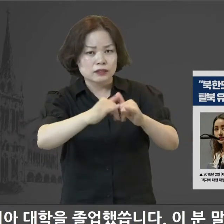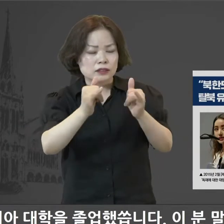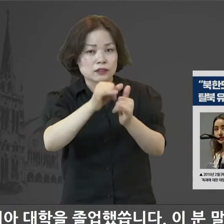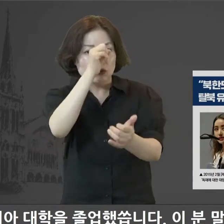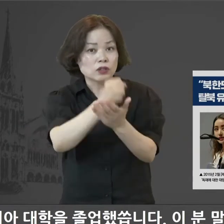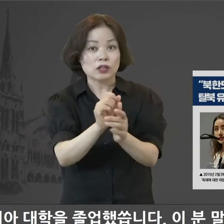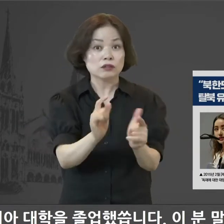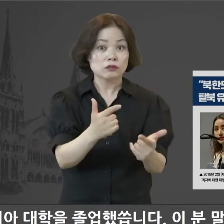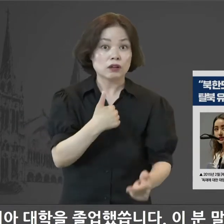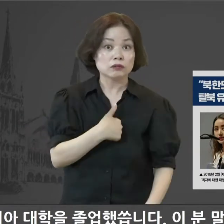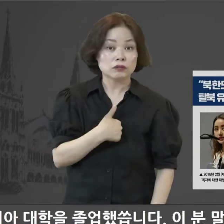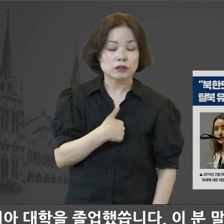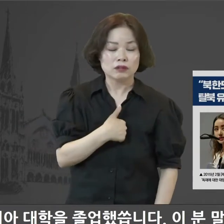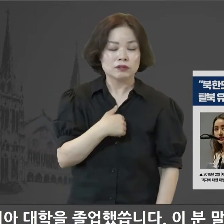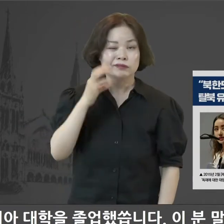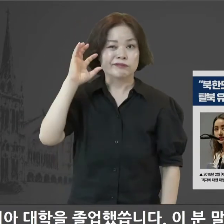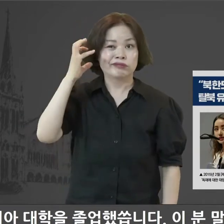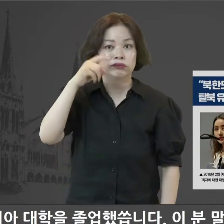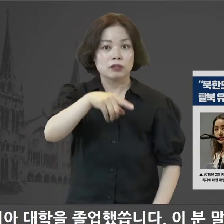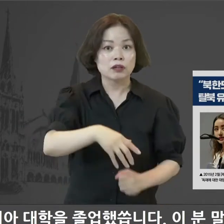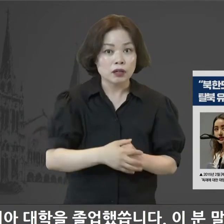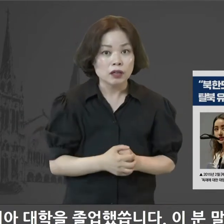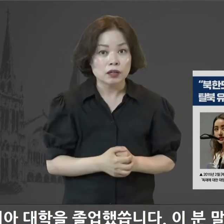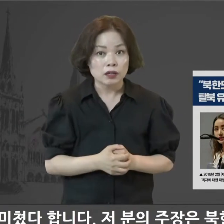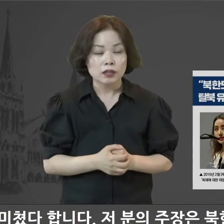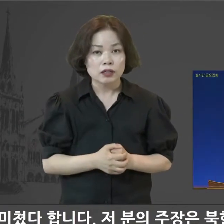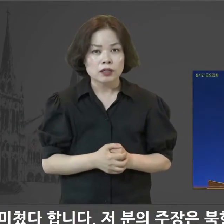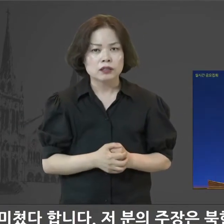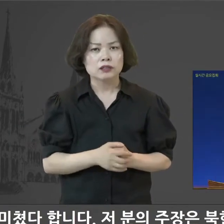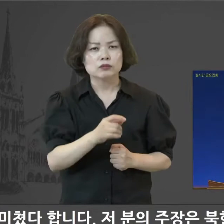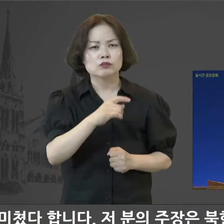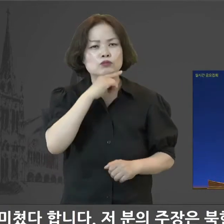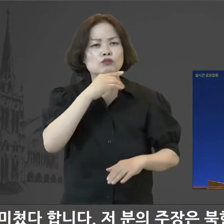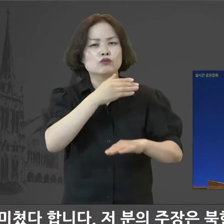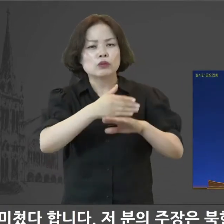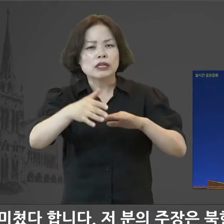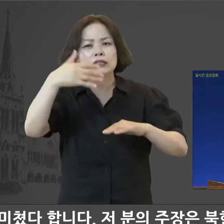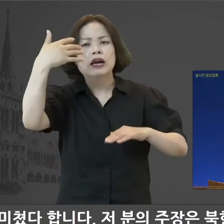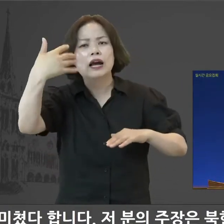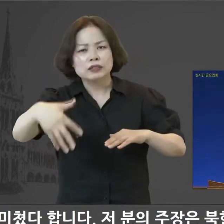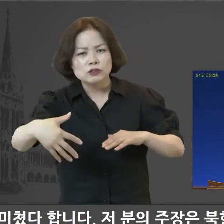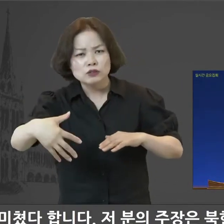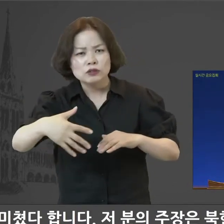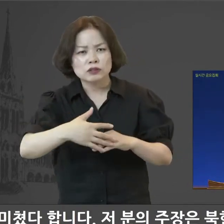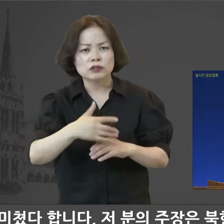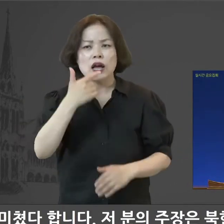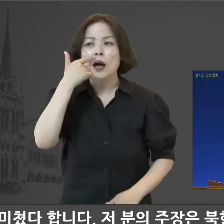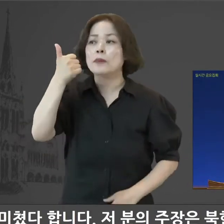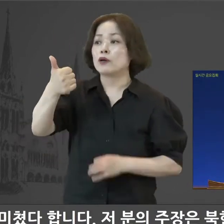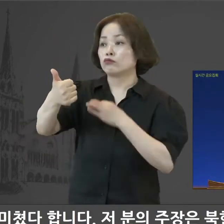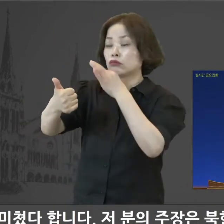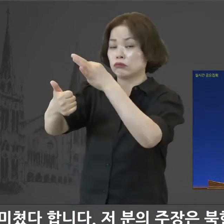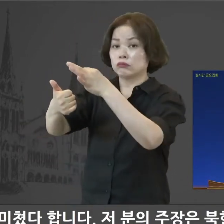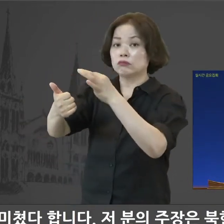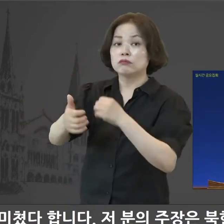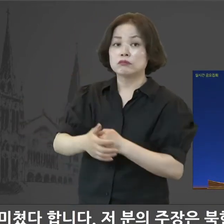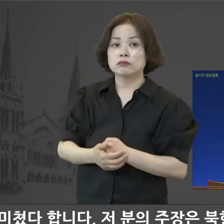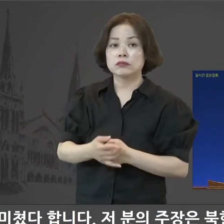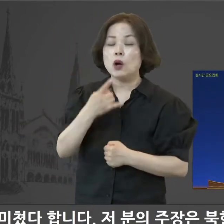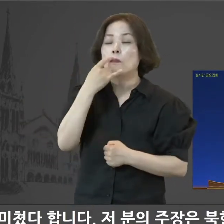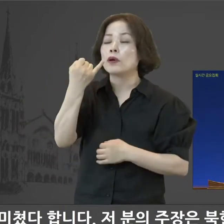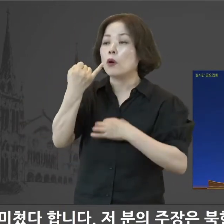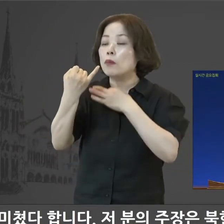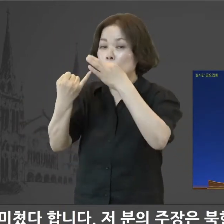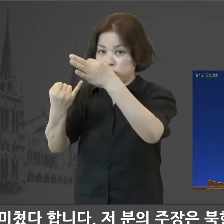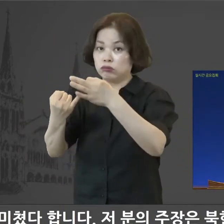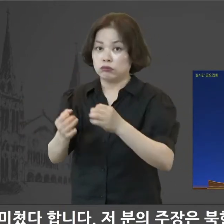건 다 아시잖아요. 제정신이 아닌 거 맞고. 그런데 최소한 북한에서는 아직도 아빠는 아빠라고 불러요. 엄마는